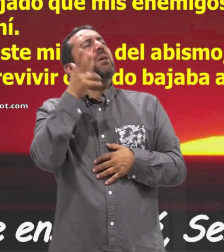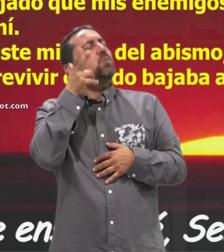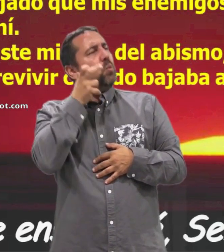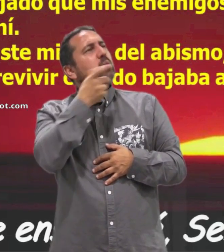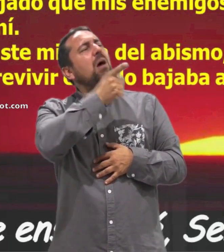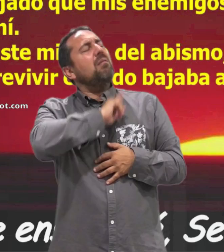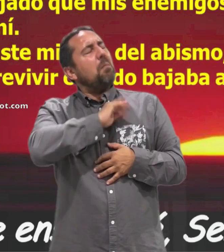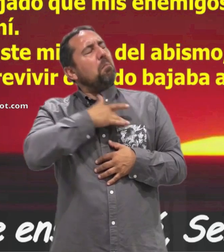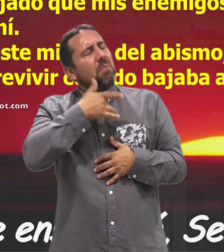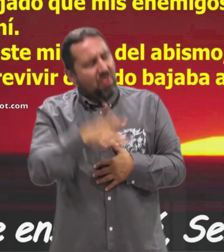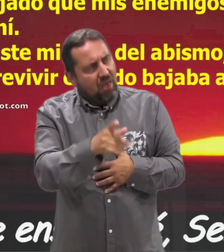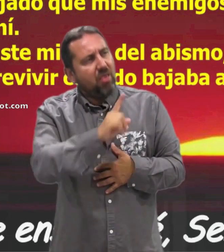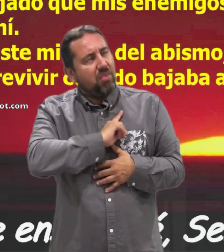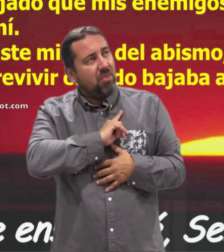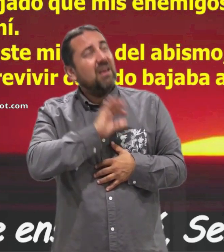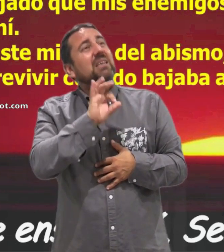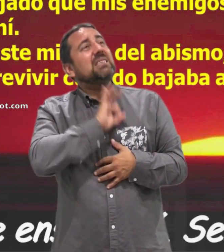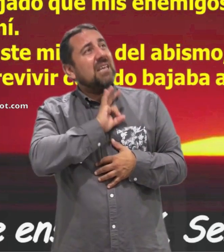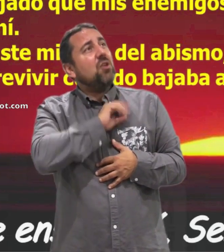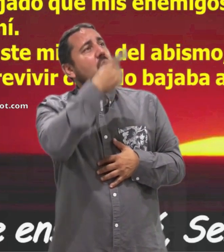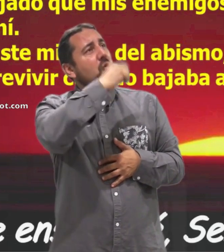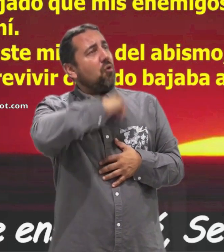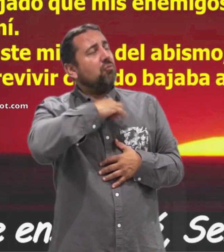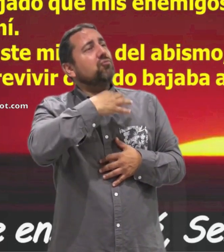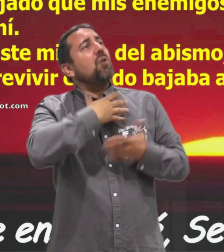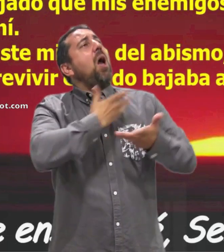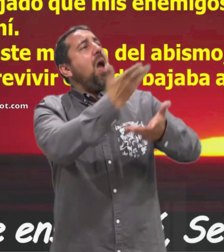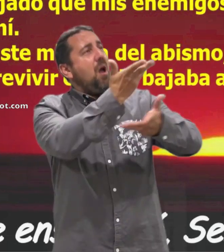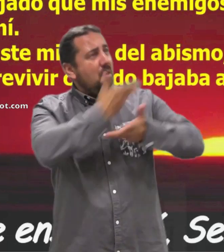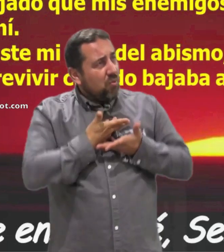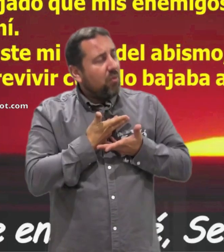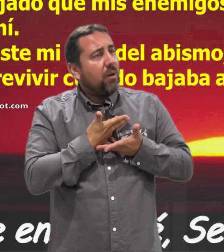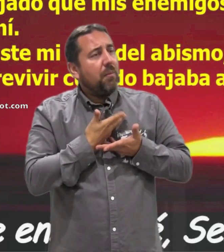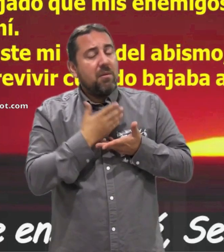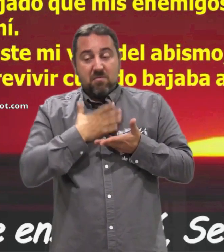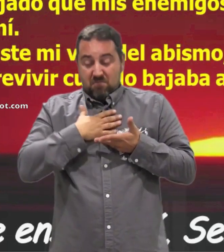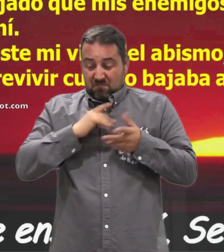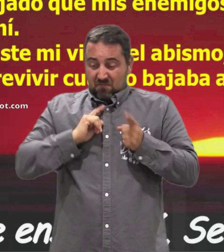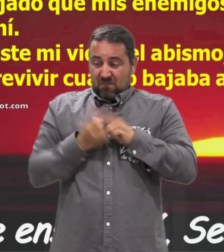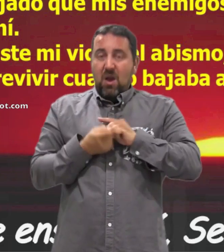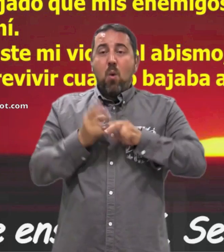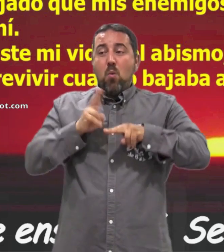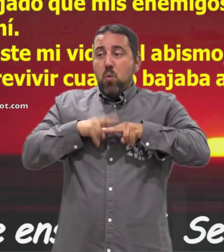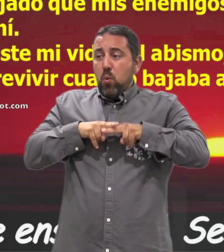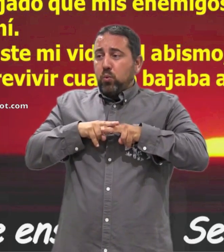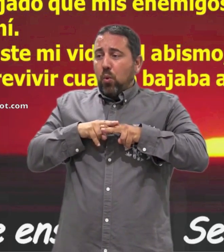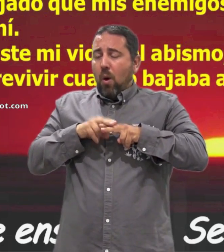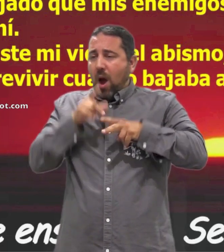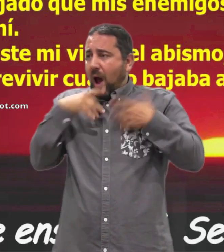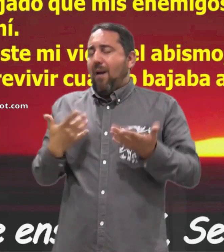Escucha, Señor, y ten piedad de mí. Señor, socórreme. Cambiaste mi luto